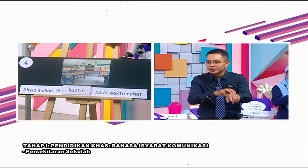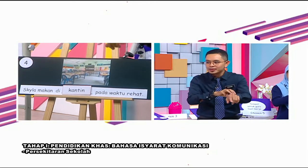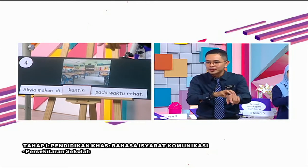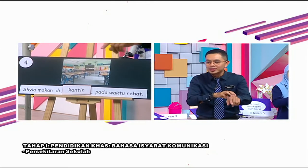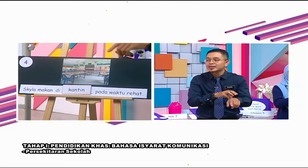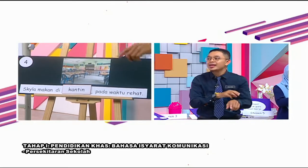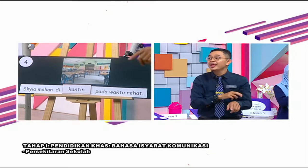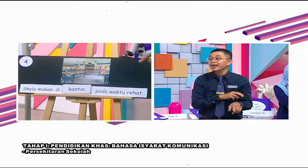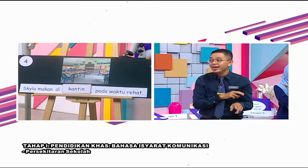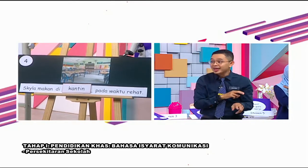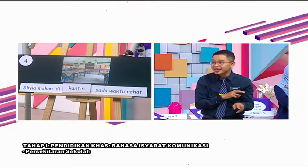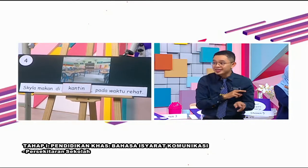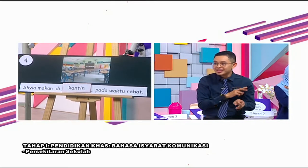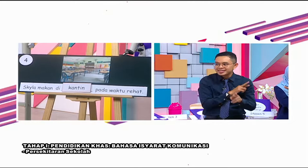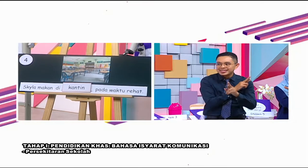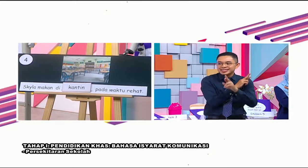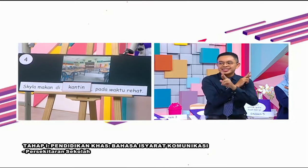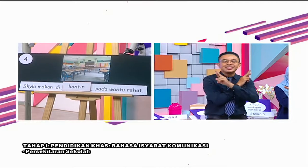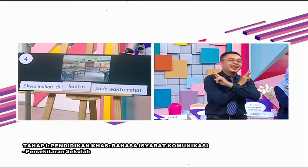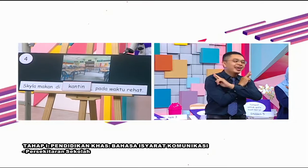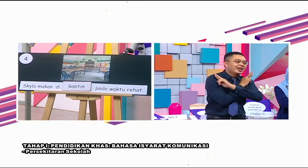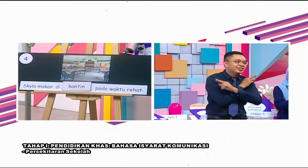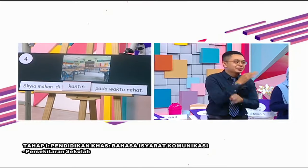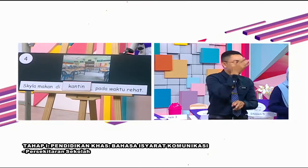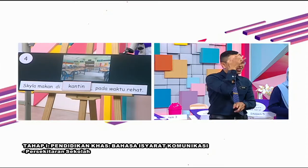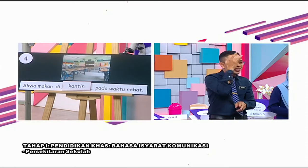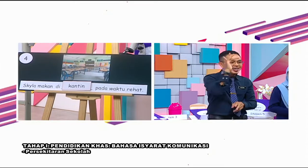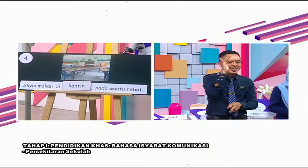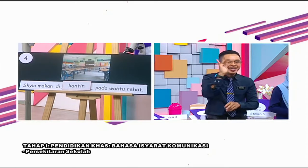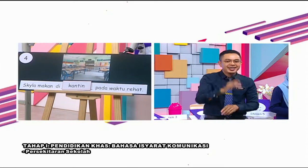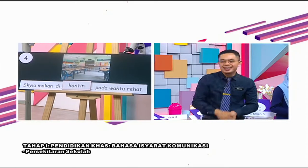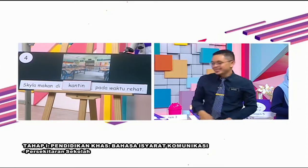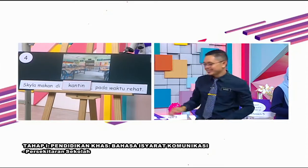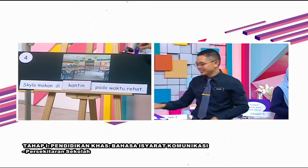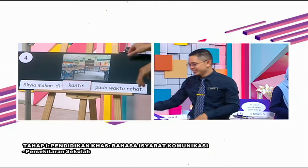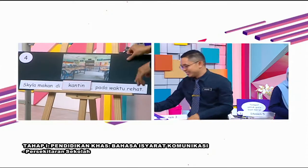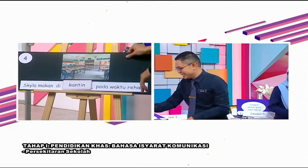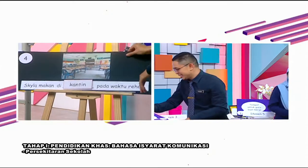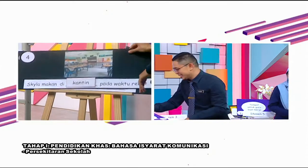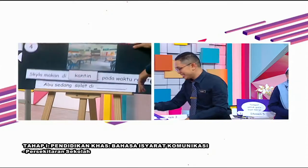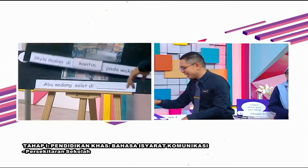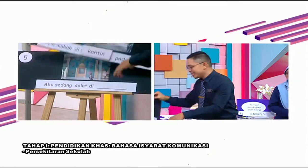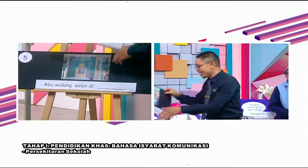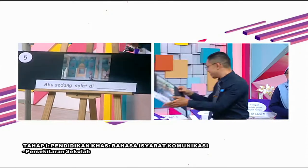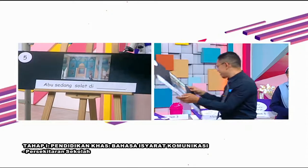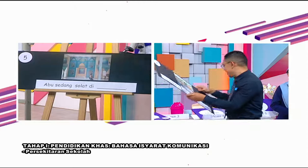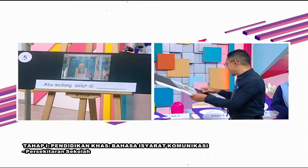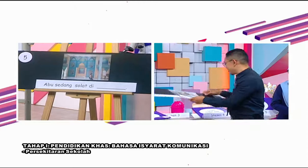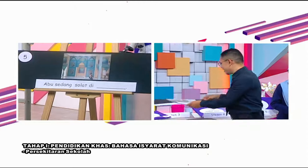waktu rehat. Rehat. Yes, pandai. Okey, yang terakhir. Okey, yang terakhir.